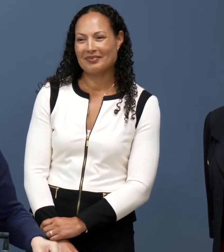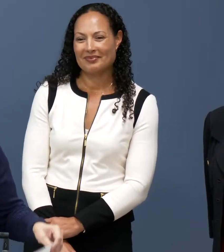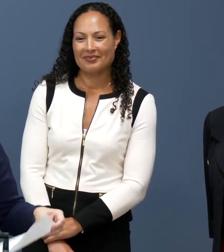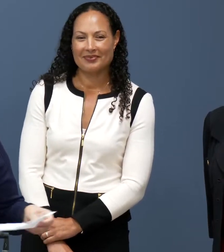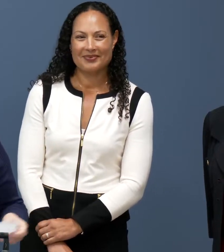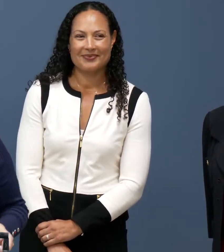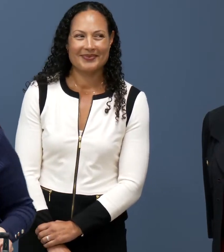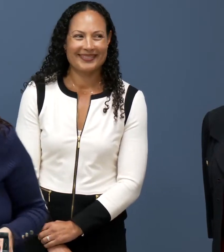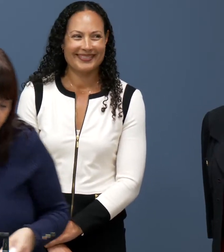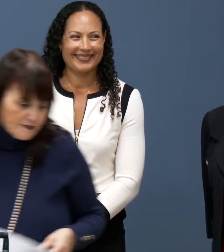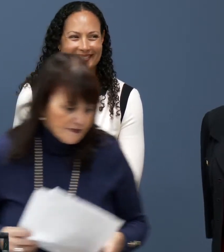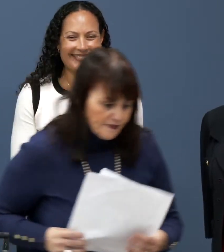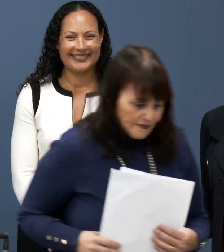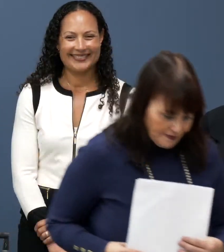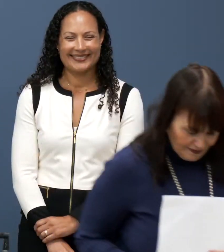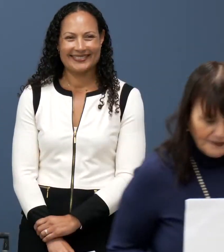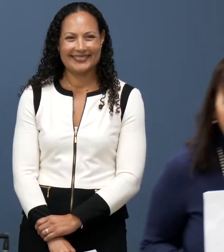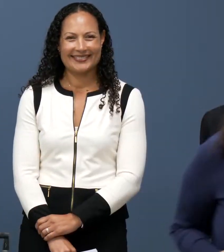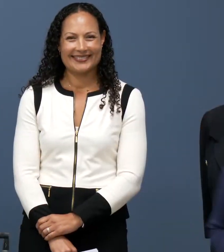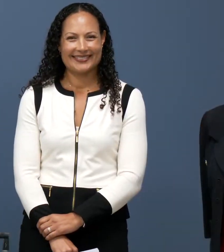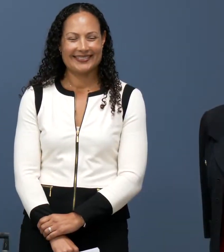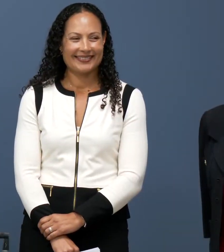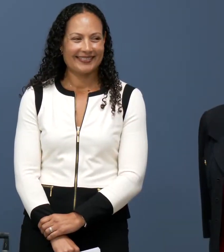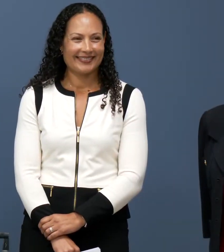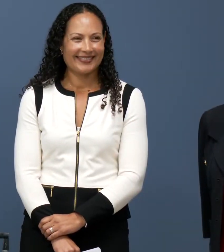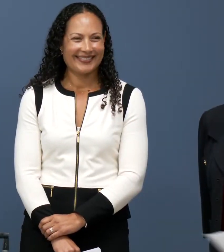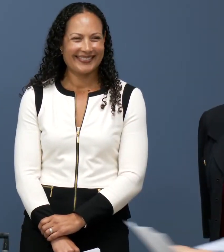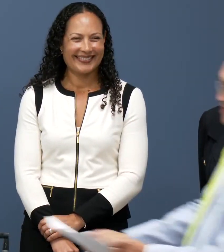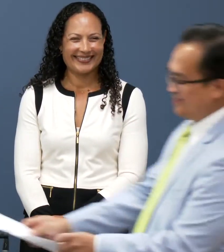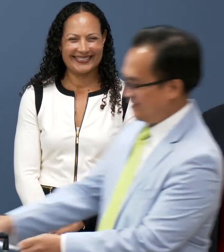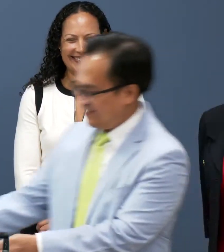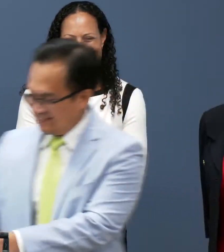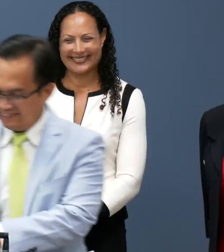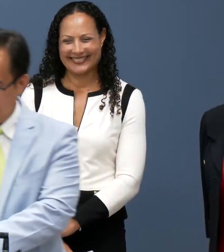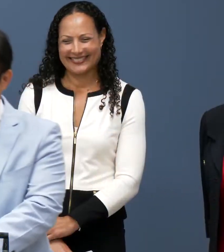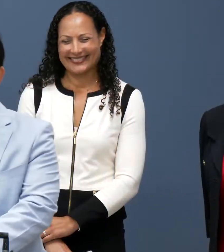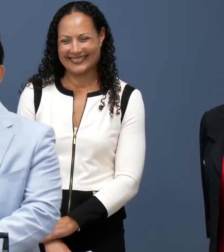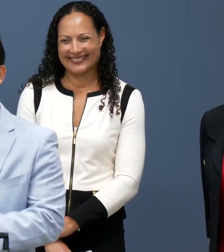Gracias. Thank you. Gracias.